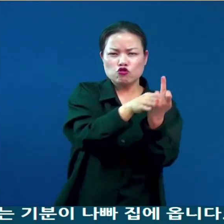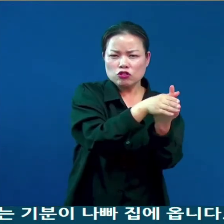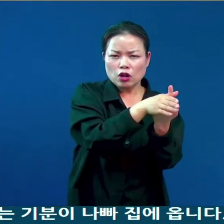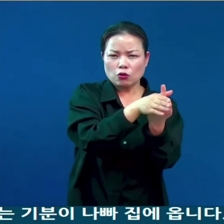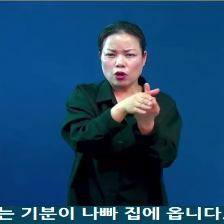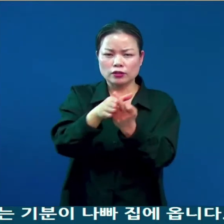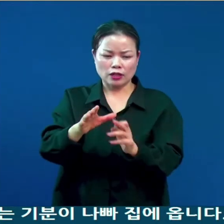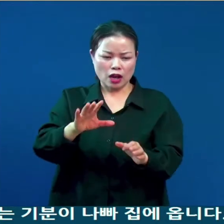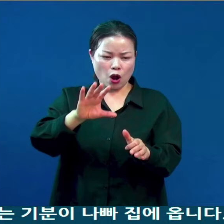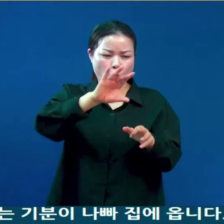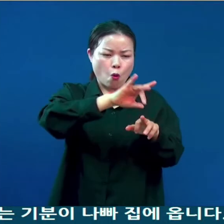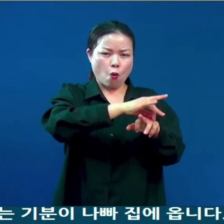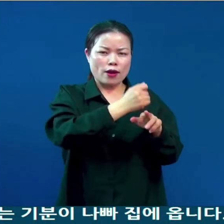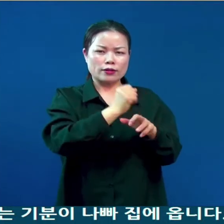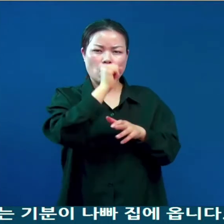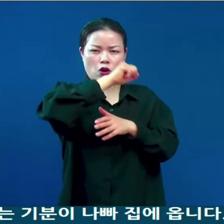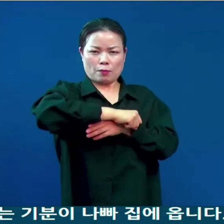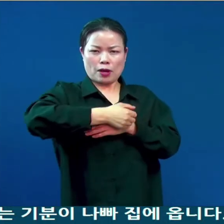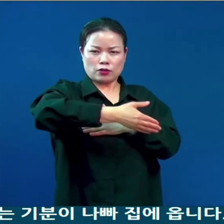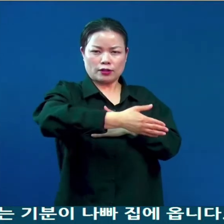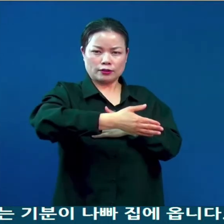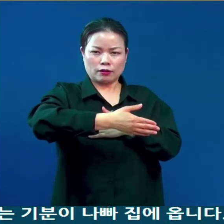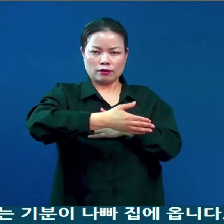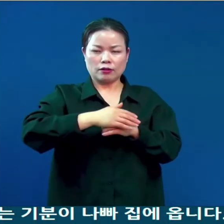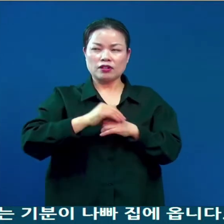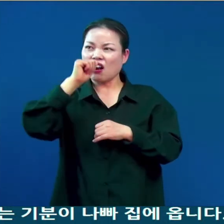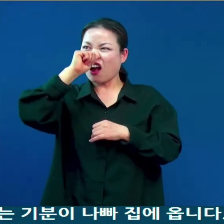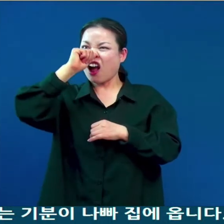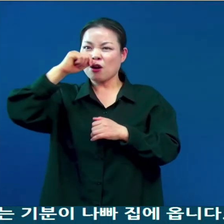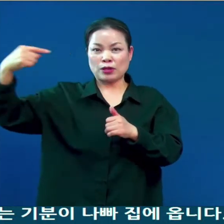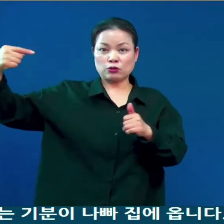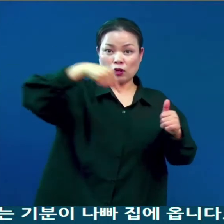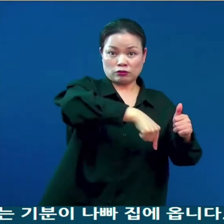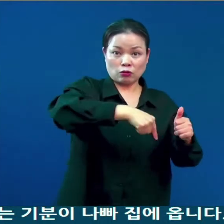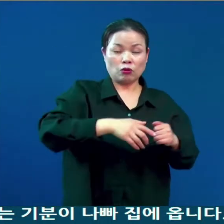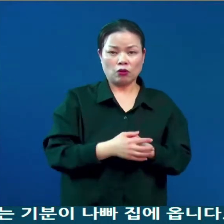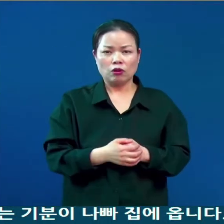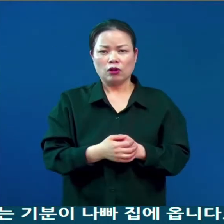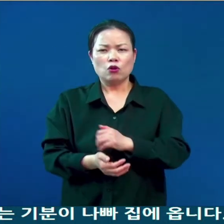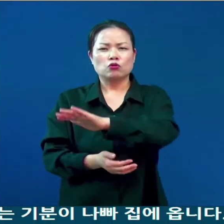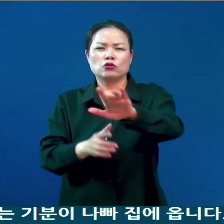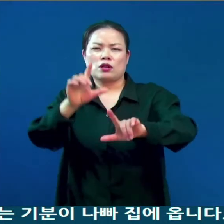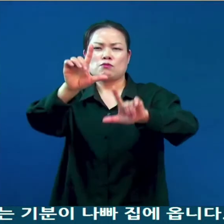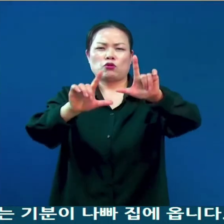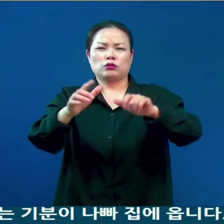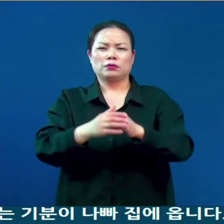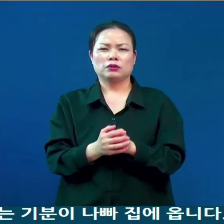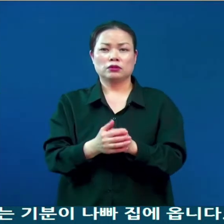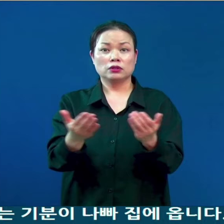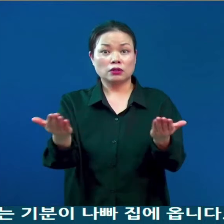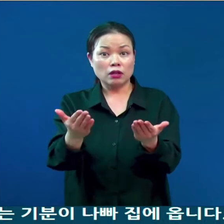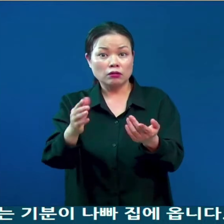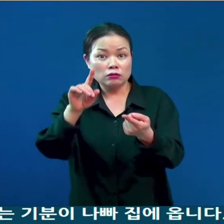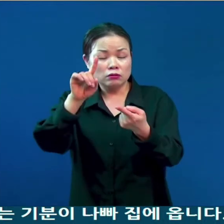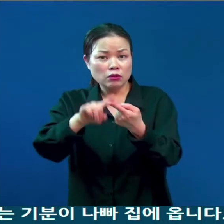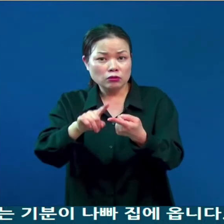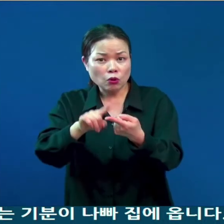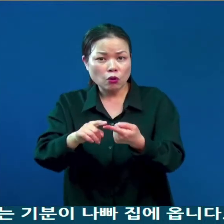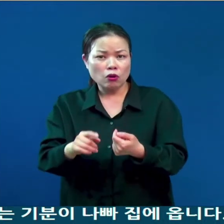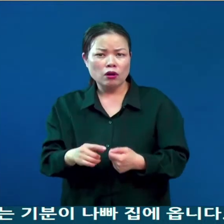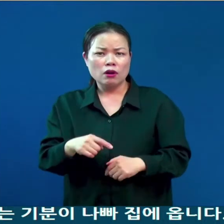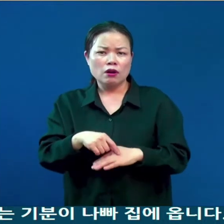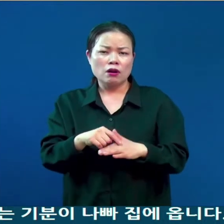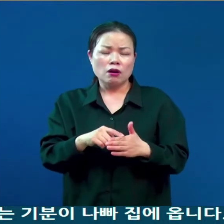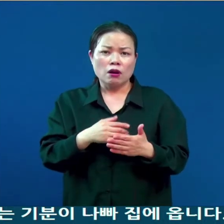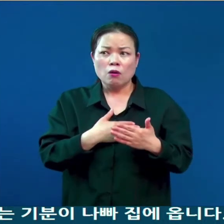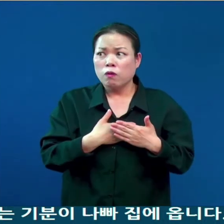허락을 받기 위해 왕에게 나아갑니다. 여러분, 우리의 모습은 그러면 그 사건을 대할 때 가슴이